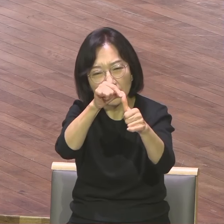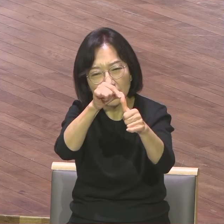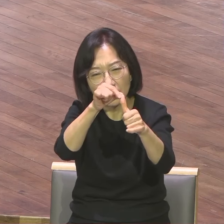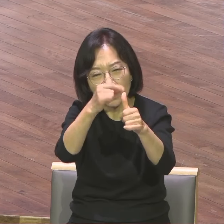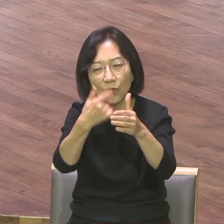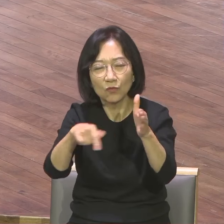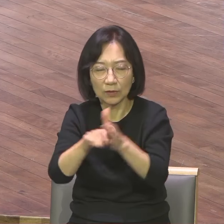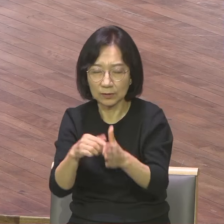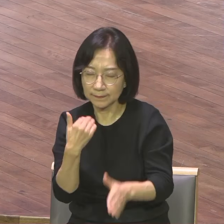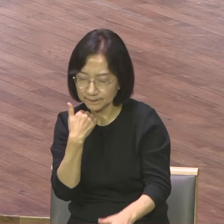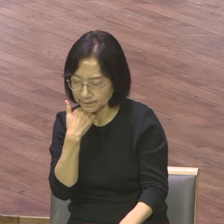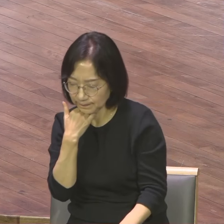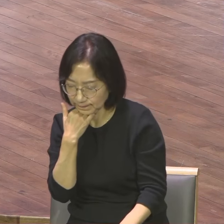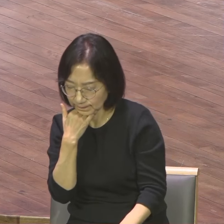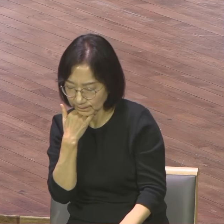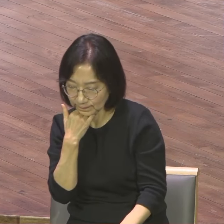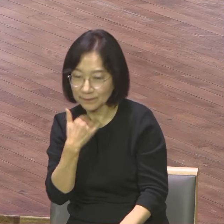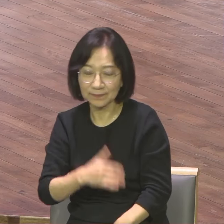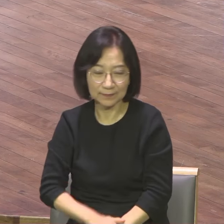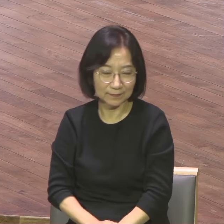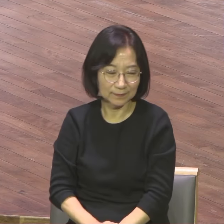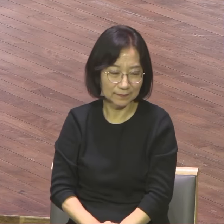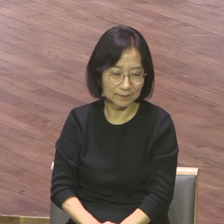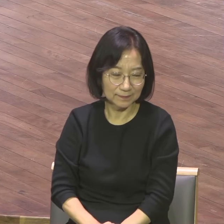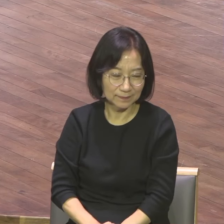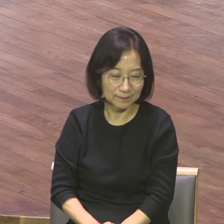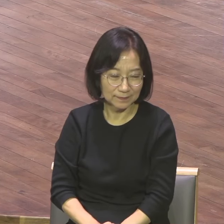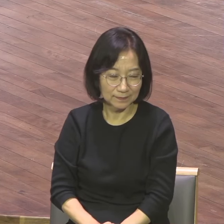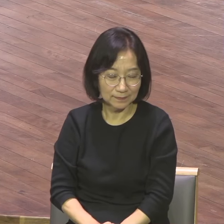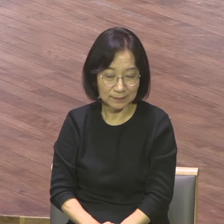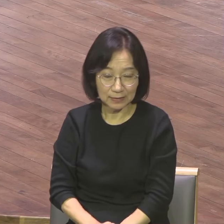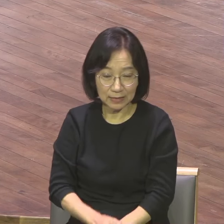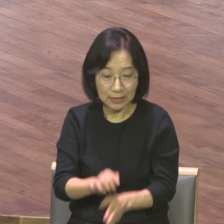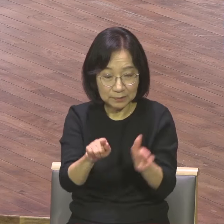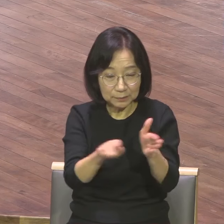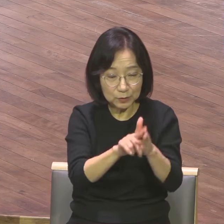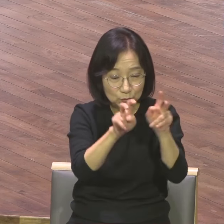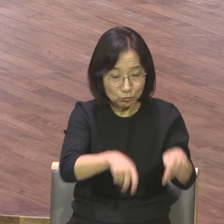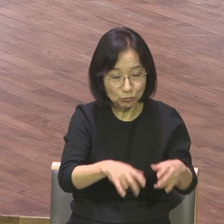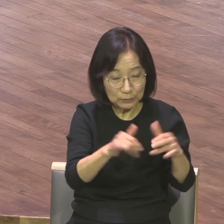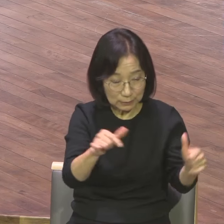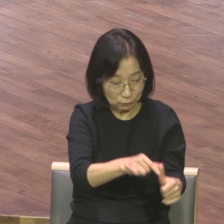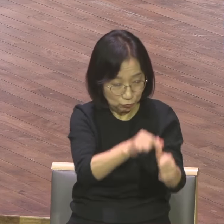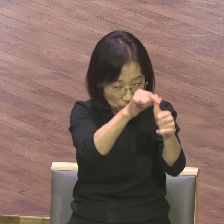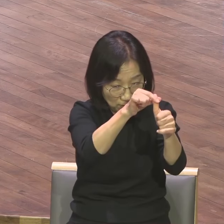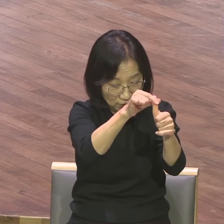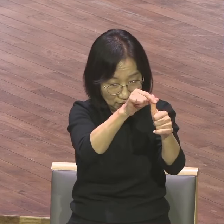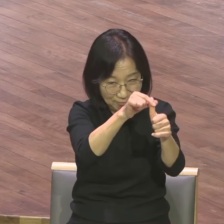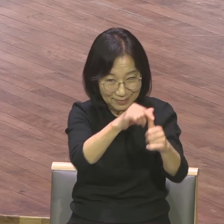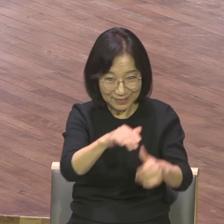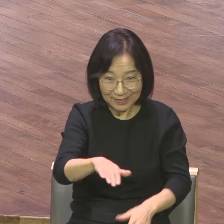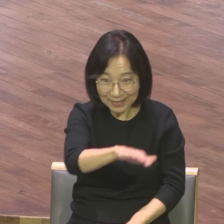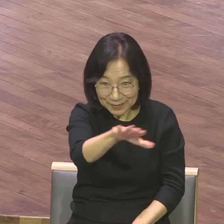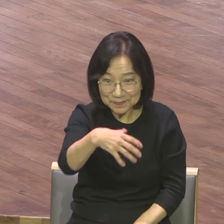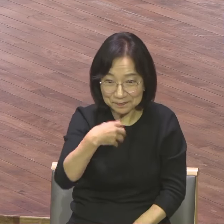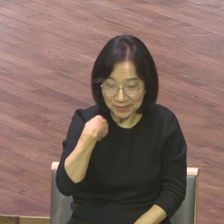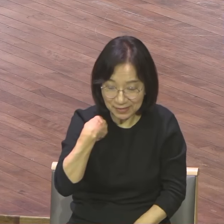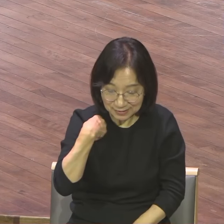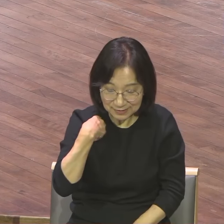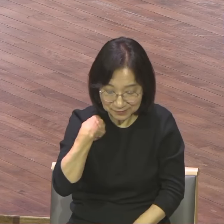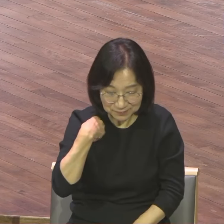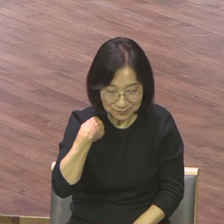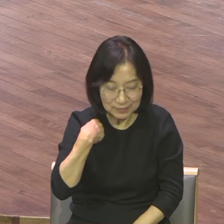응? 불신 영혼을 구원하는 것이 은혜요. 이 일에 쓰임받는 우리가 하나님의 은혜입니다. 하나님께서 서시기